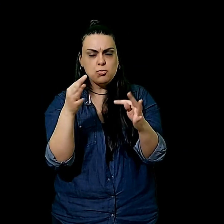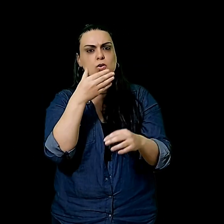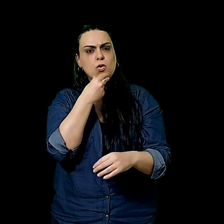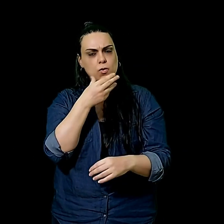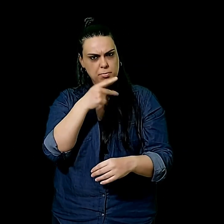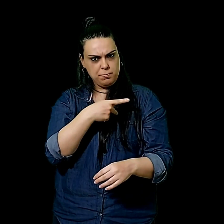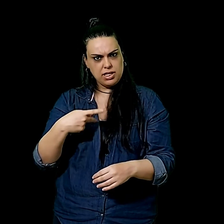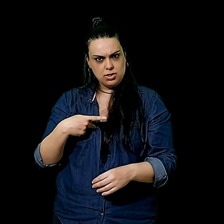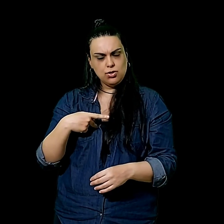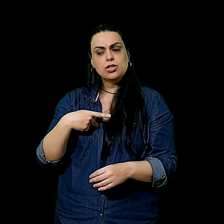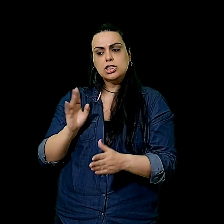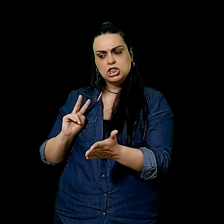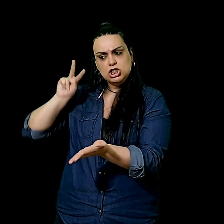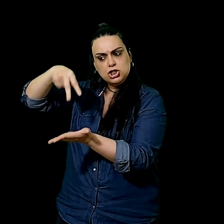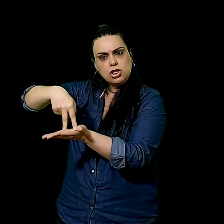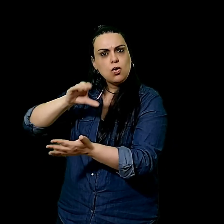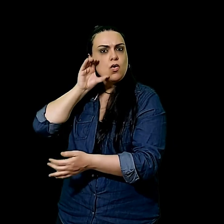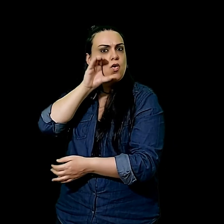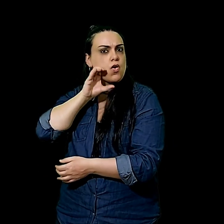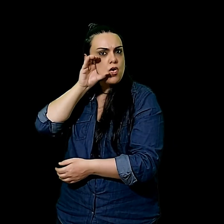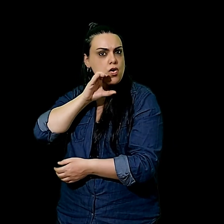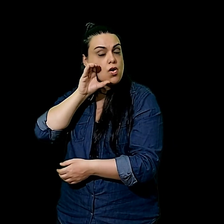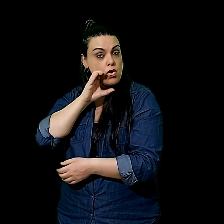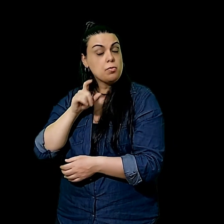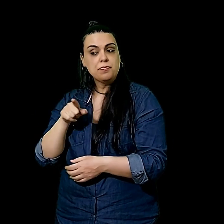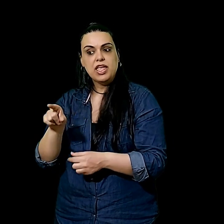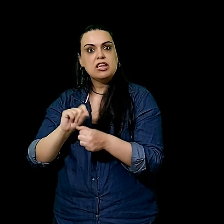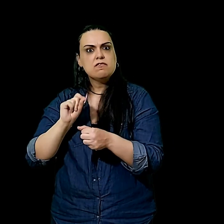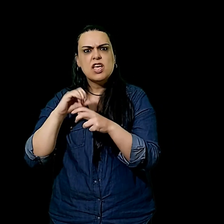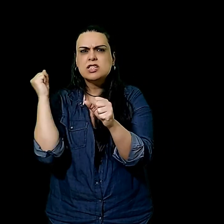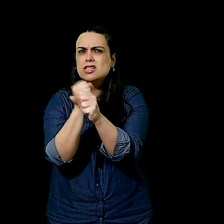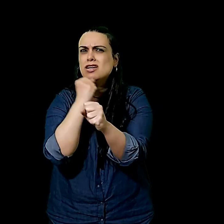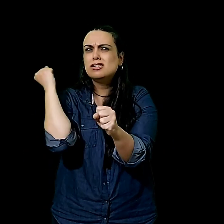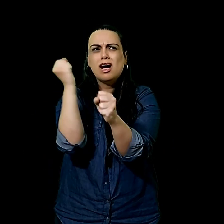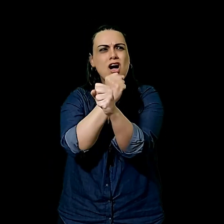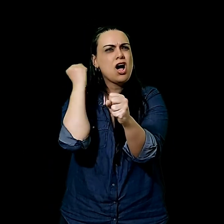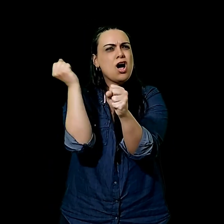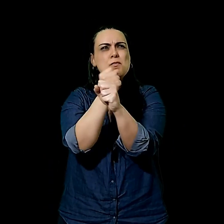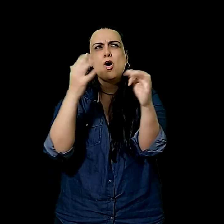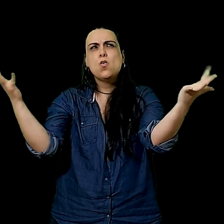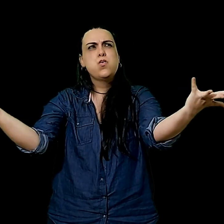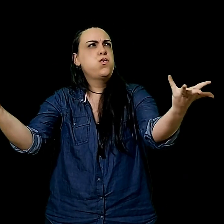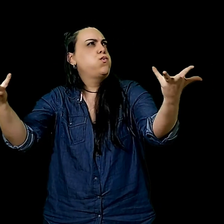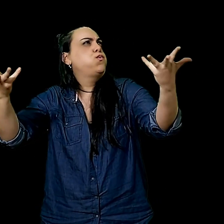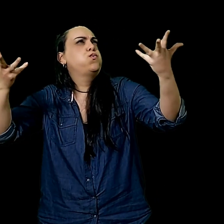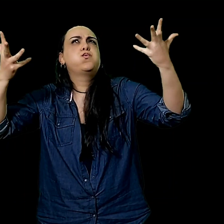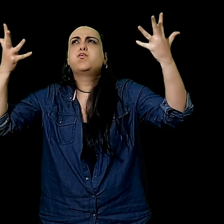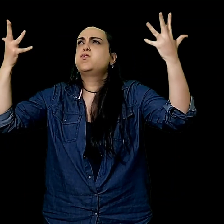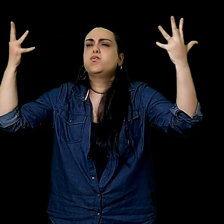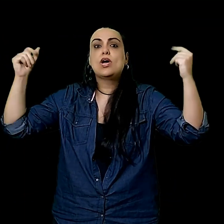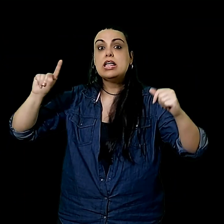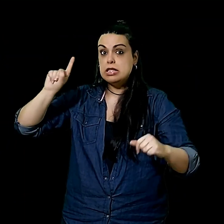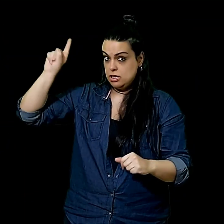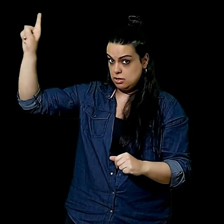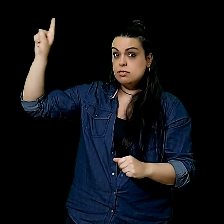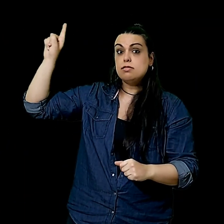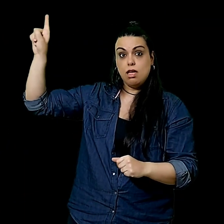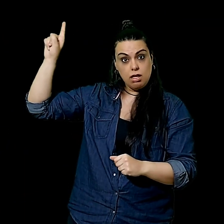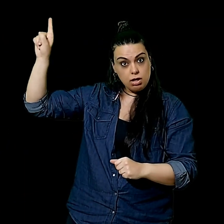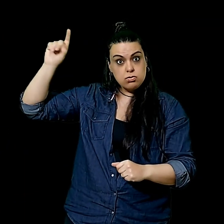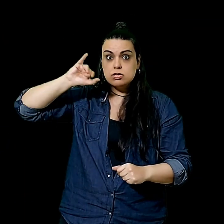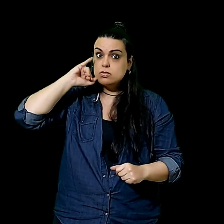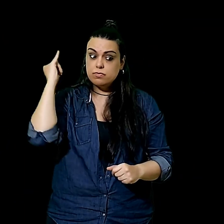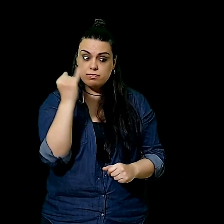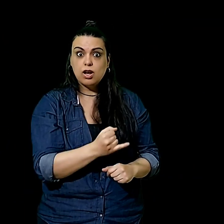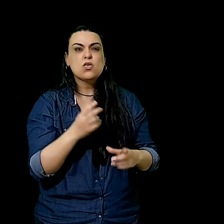Colômbia, aonde ele fez uma obra extraordinária e Deus, o instruiu nessa obra,